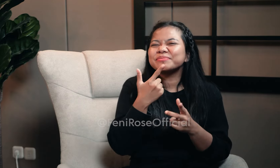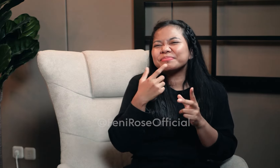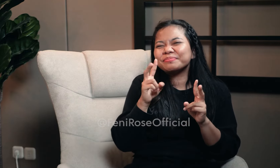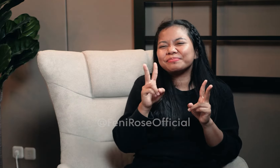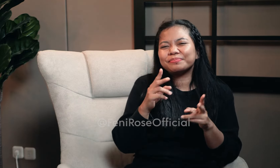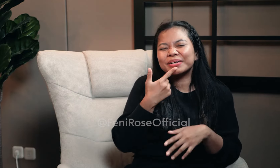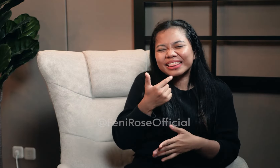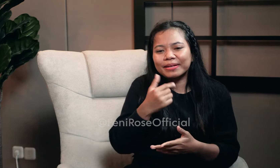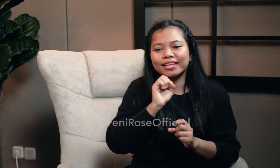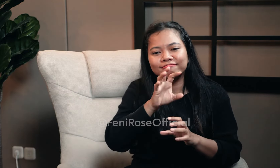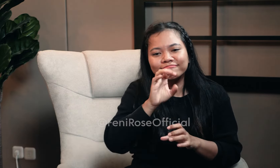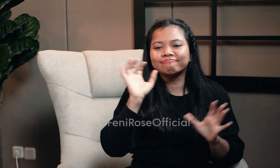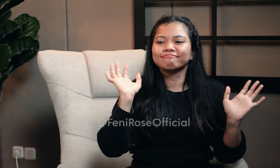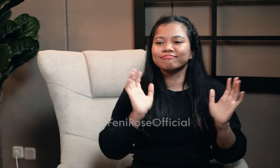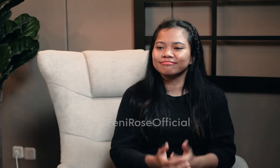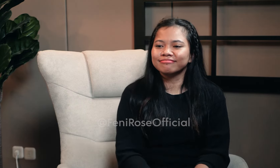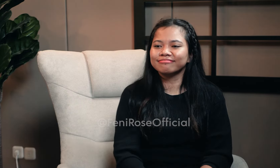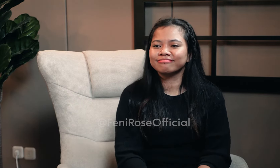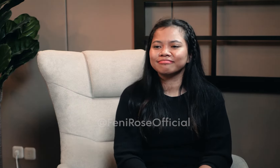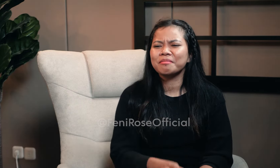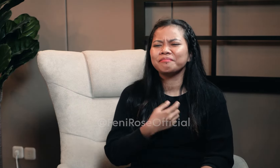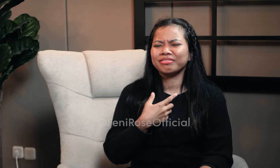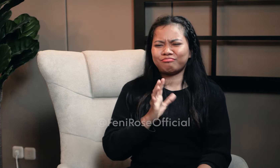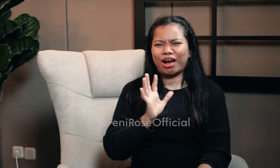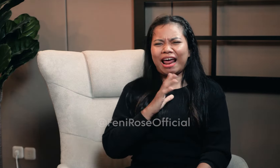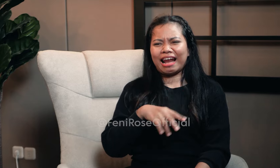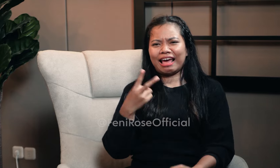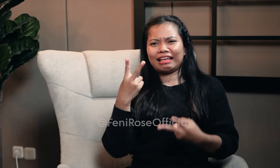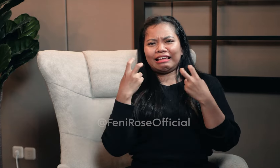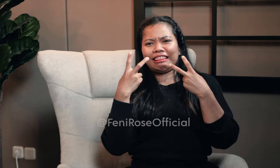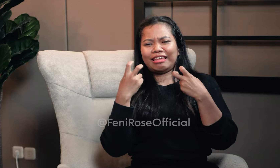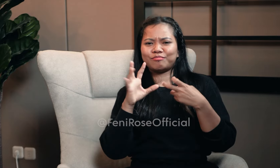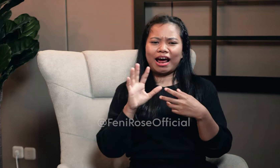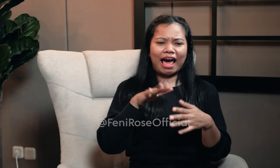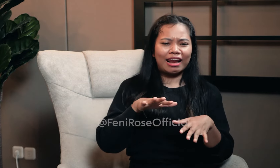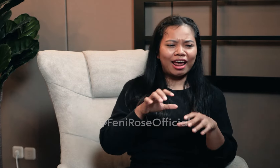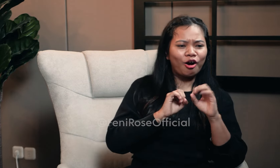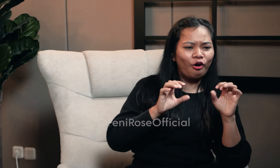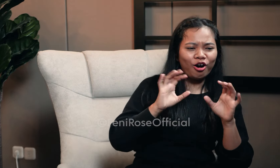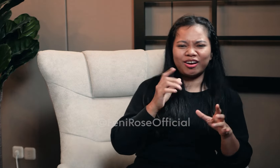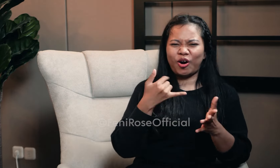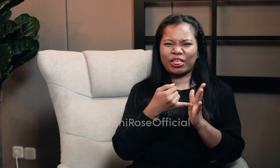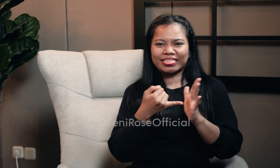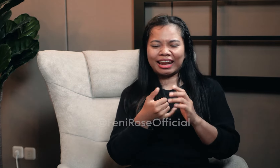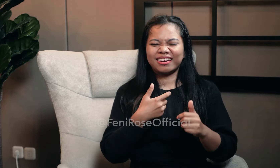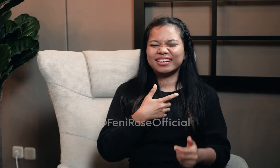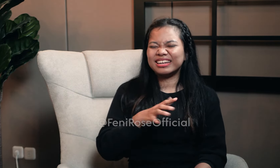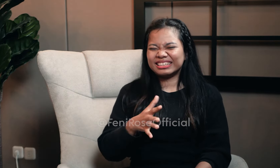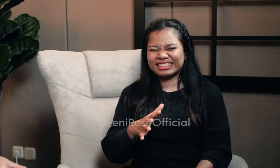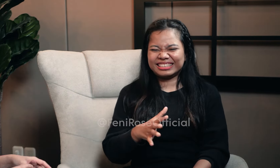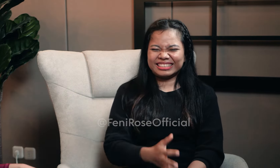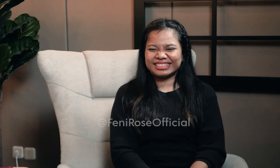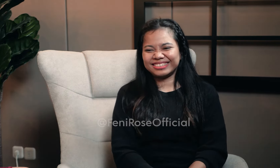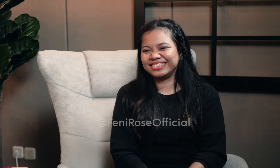senang-senang aja sih Mbak lebih konten edukasi seperti itu karena saya sendiri bukan anak tiktok bukan anak yang viral saya bukan